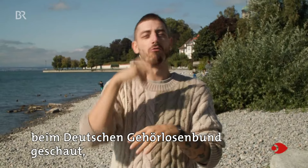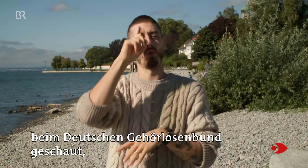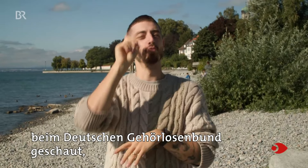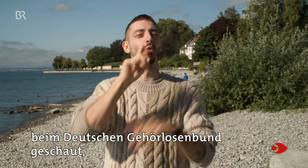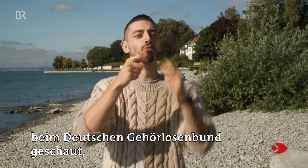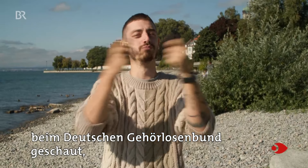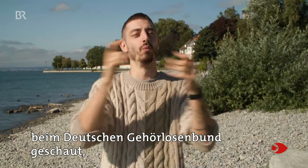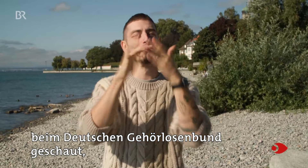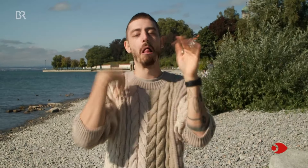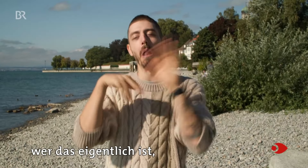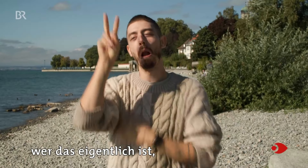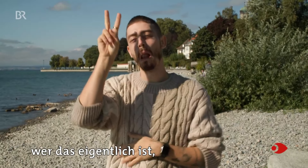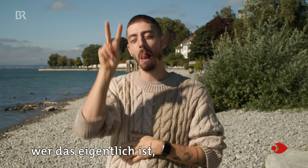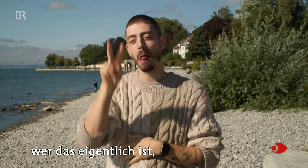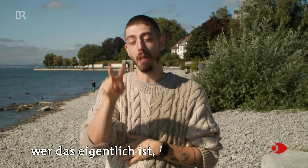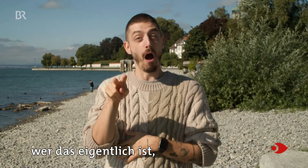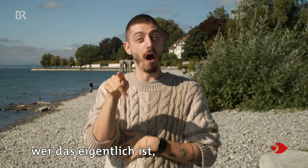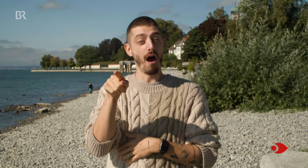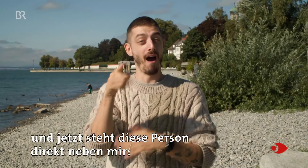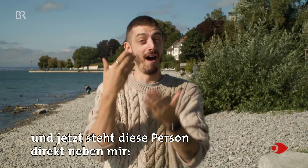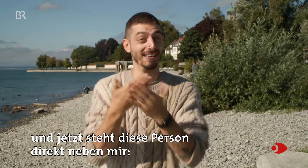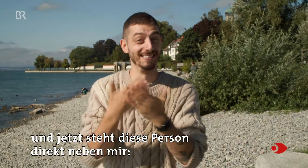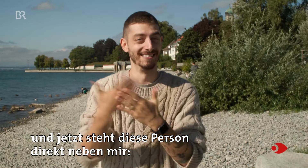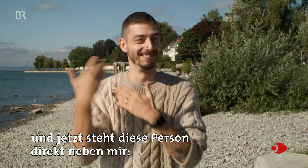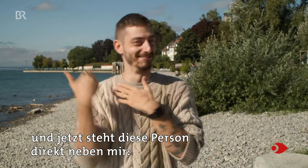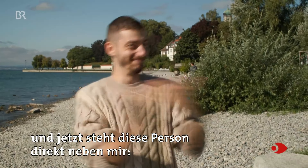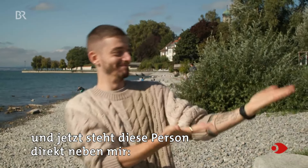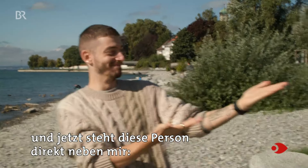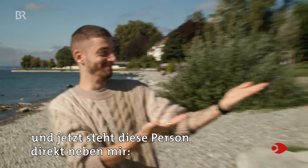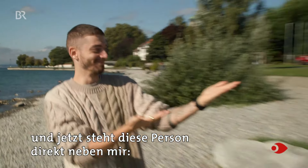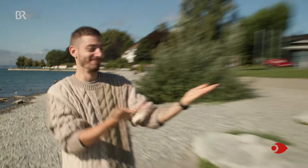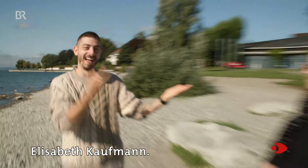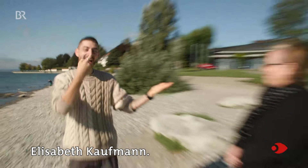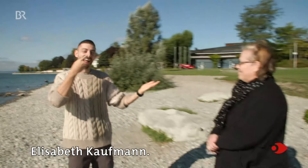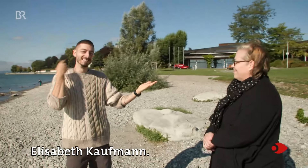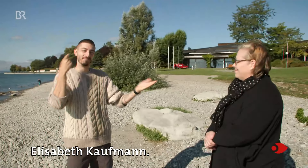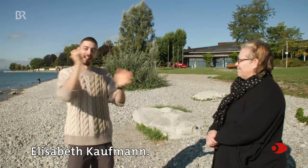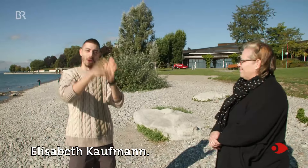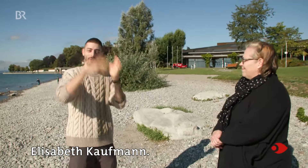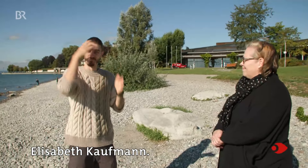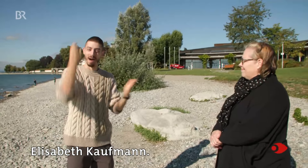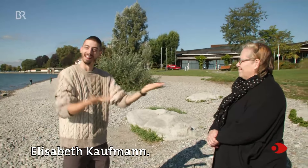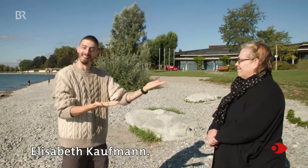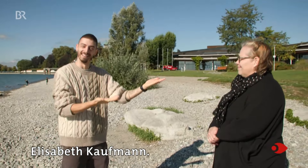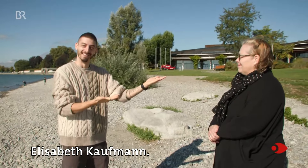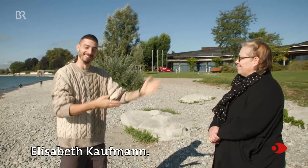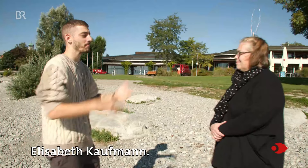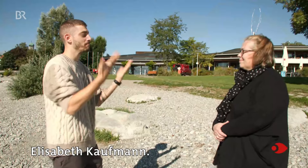Deutschen Gehörlosenbund geschaut, wer das eigentlich ist. Und jetzt steht diese Person direkt neben mir. Elisabeth Kaufmann.